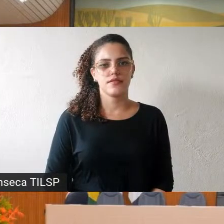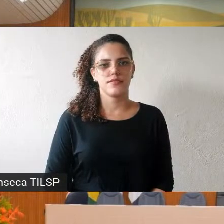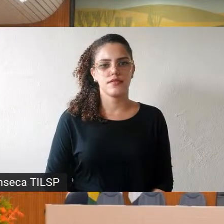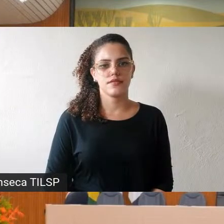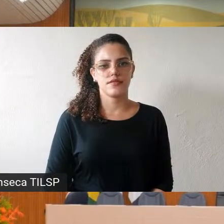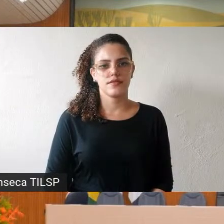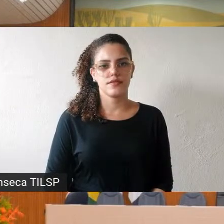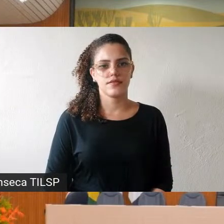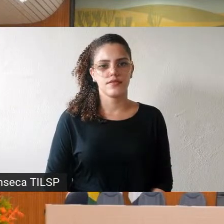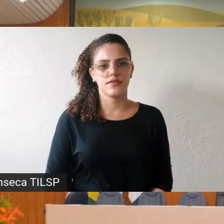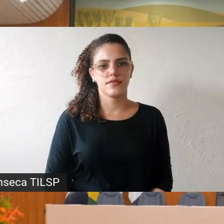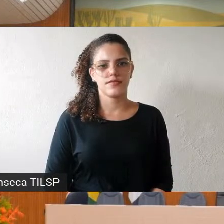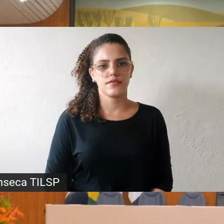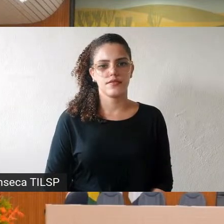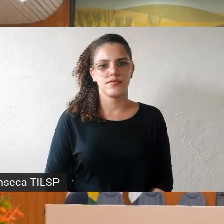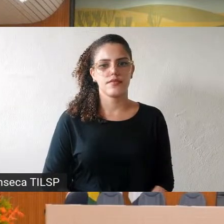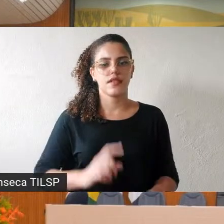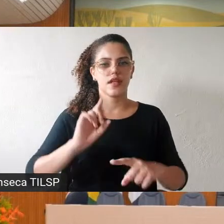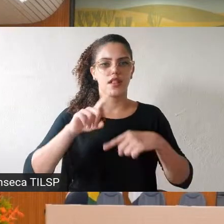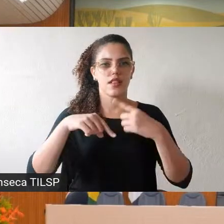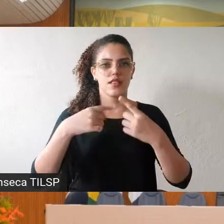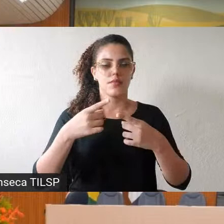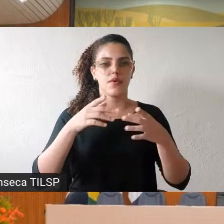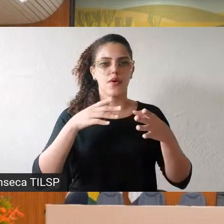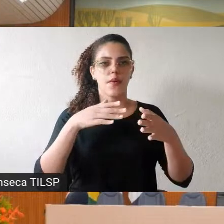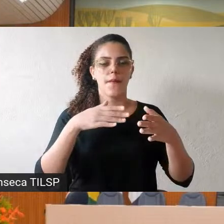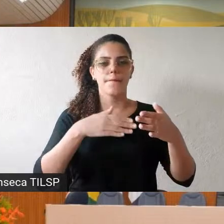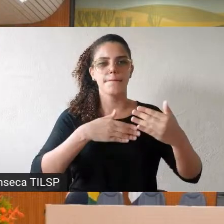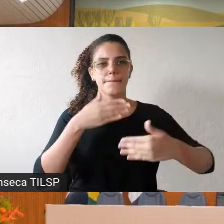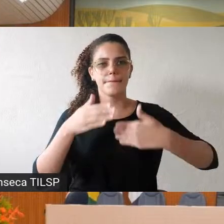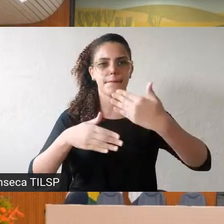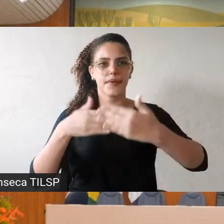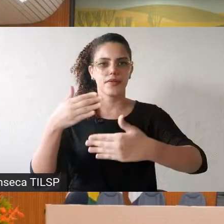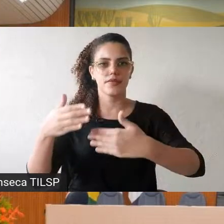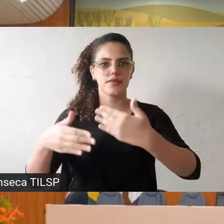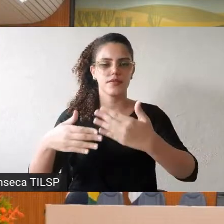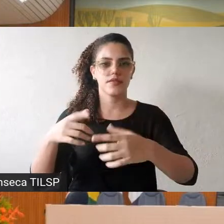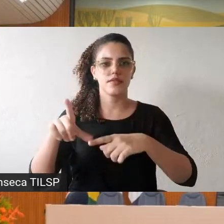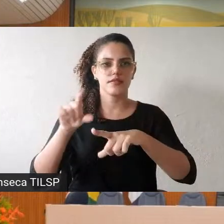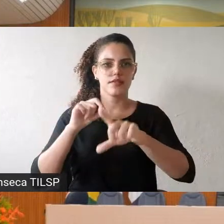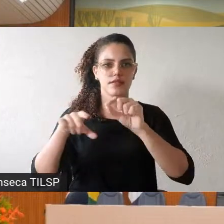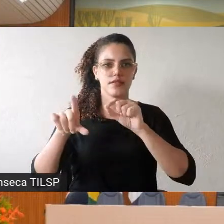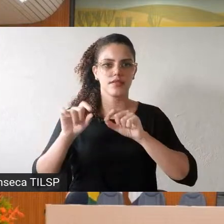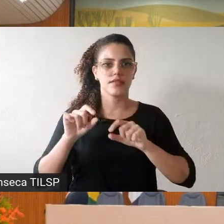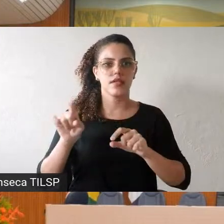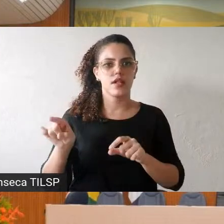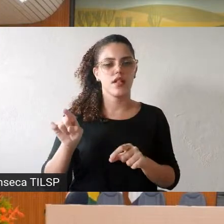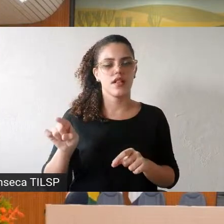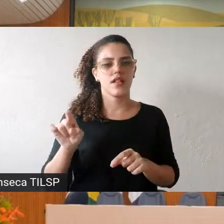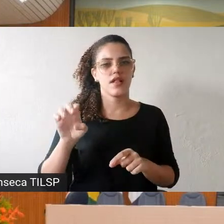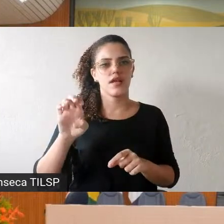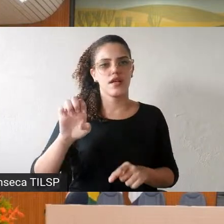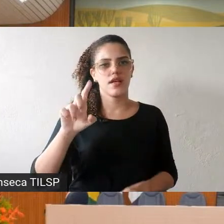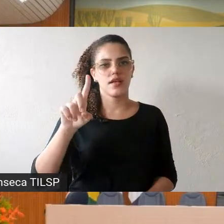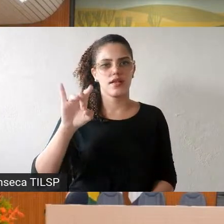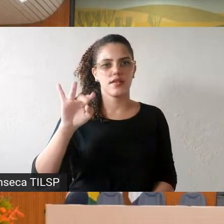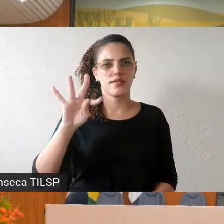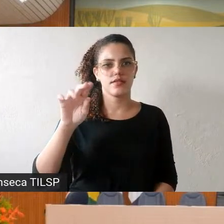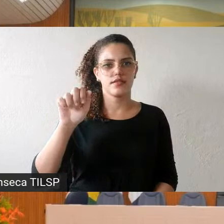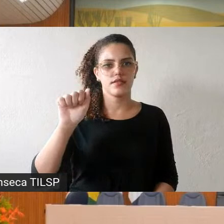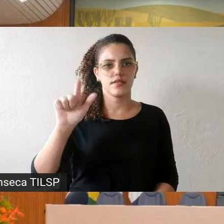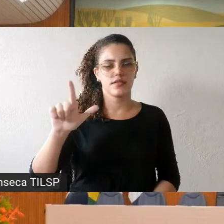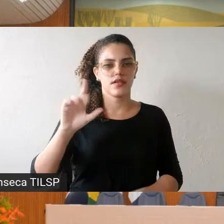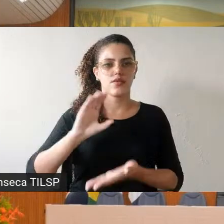a conclusão do processo seletivo do edital do Auxílio Emergencial de Inclusão Digital, nós